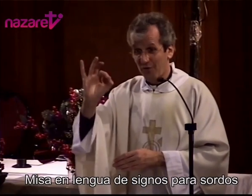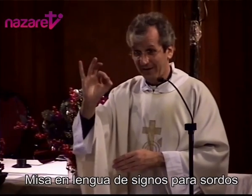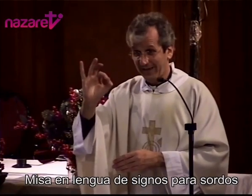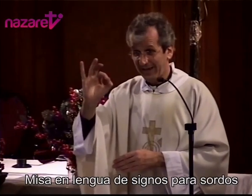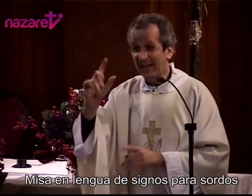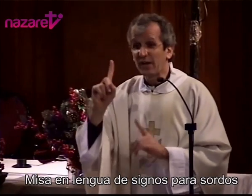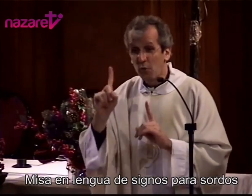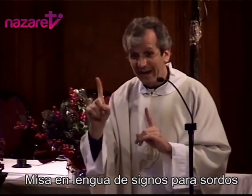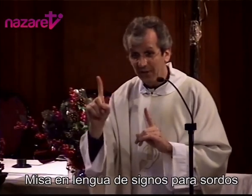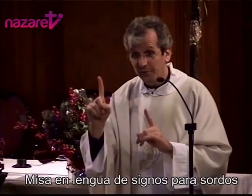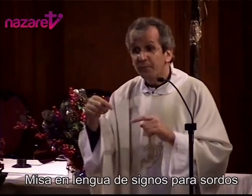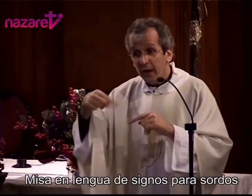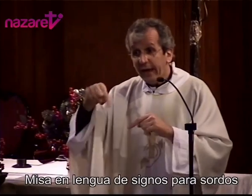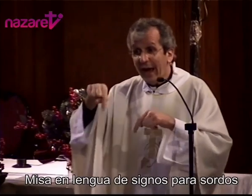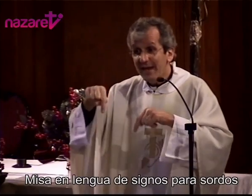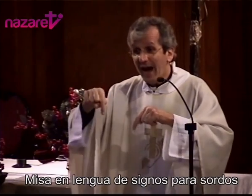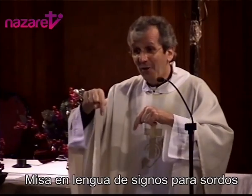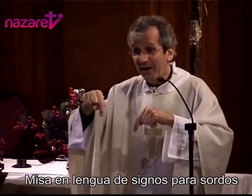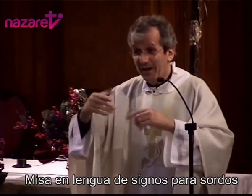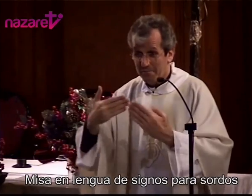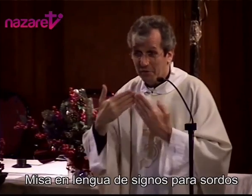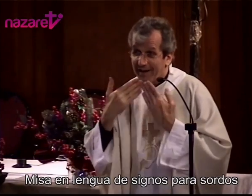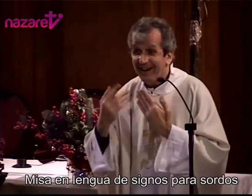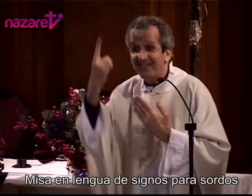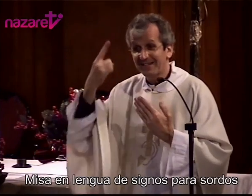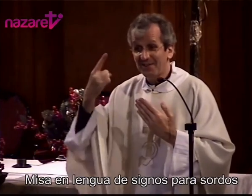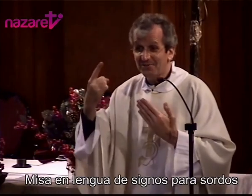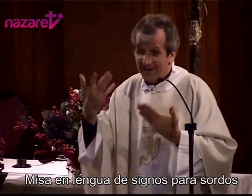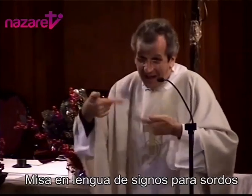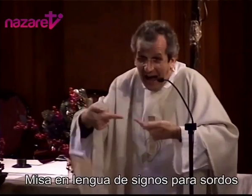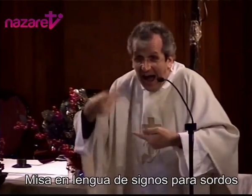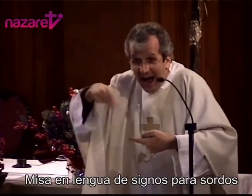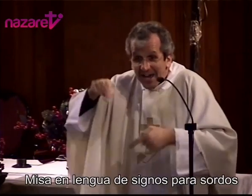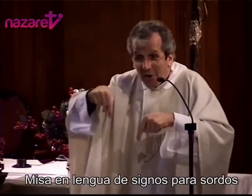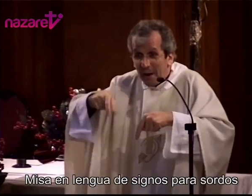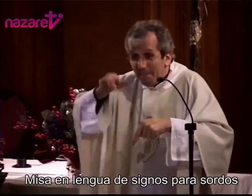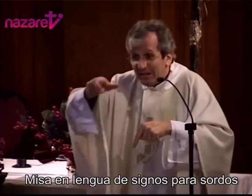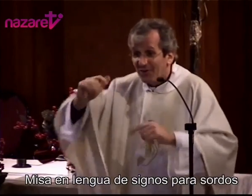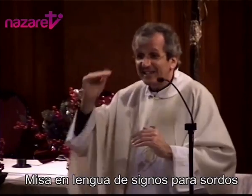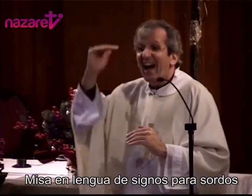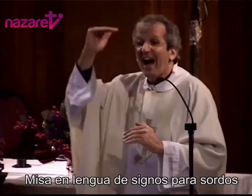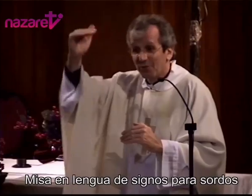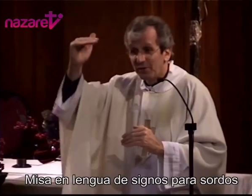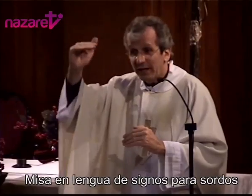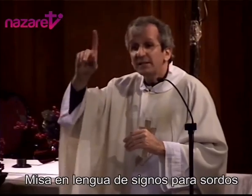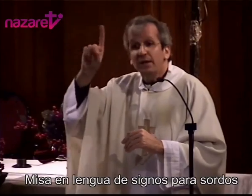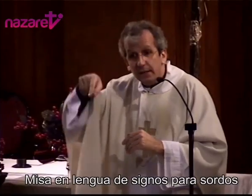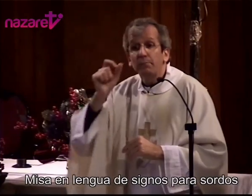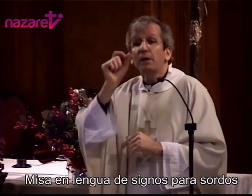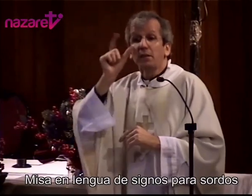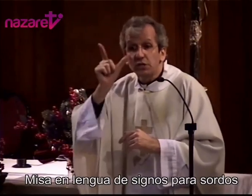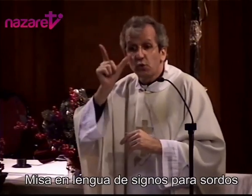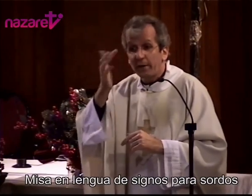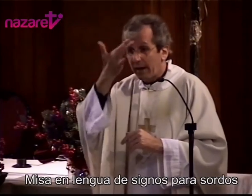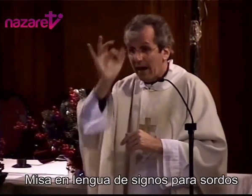catecumenado. Catecumenado, que hay ahora, porque gracias a Dios hay ahora personas adultas que